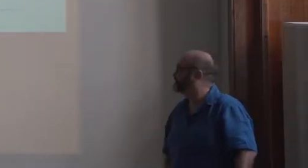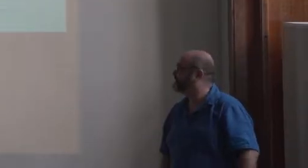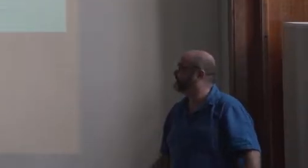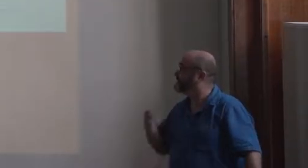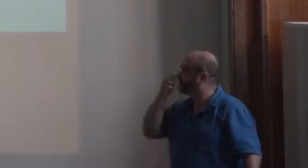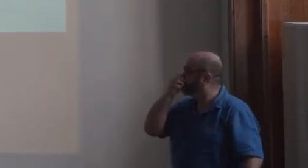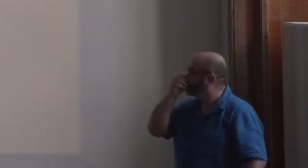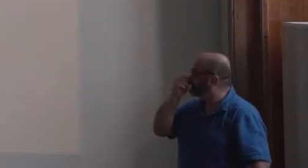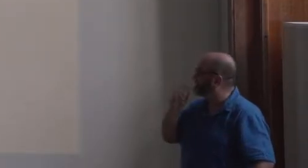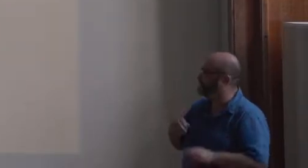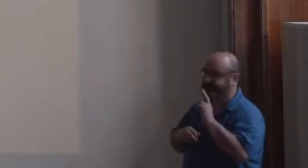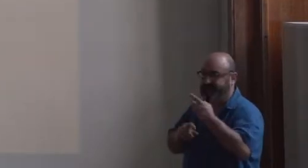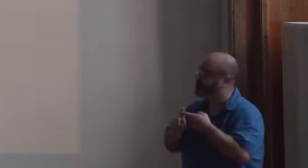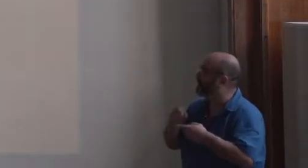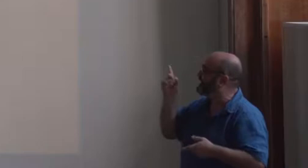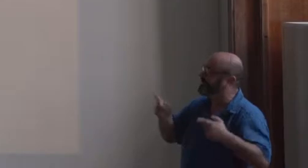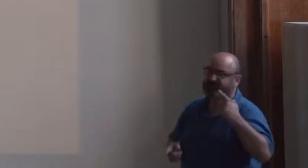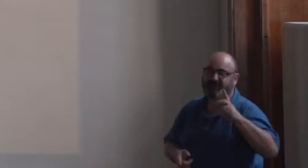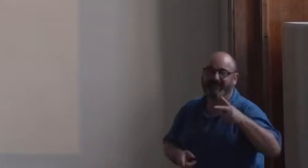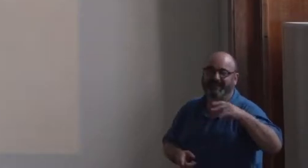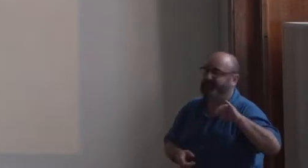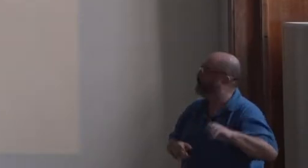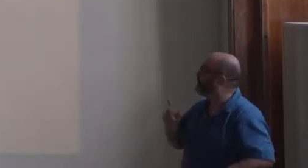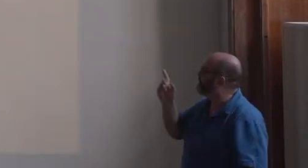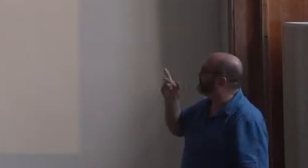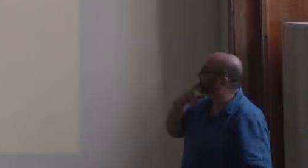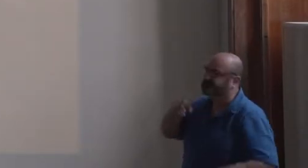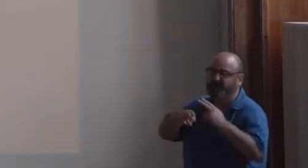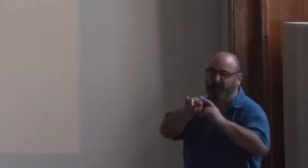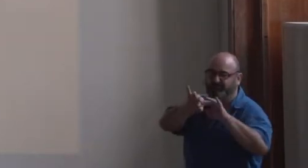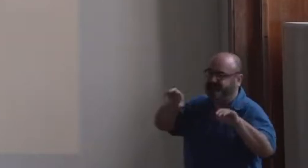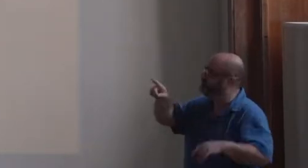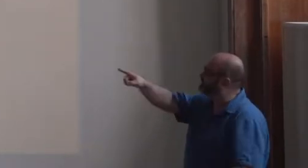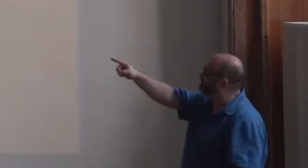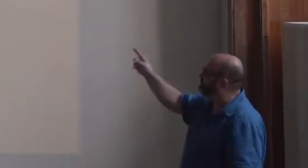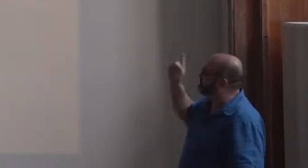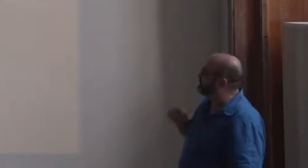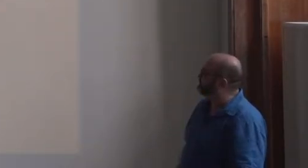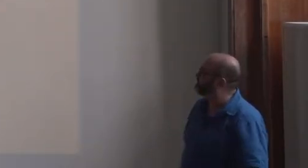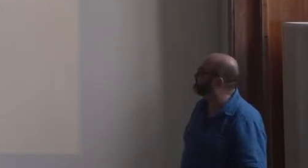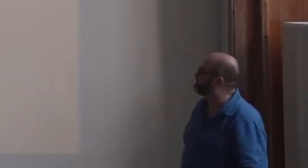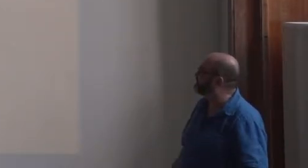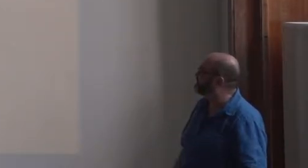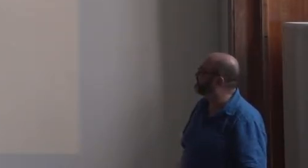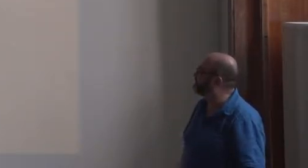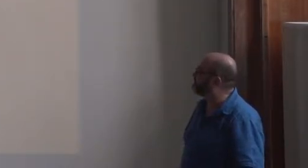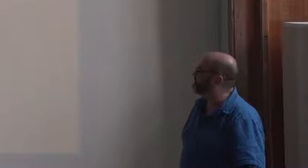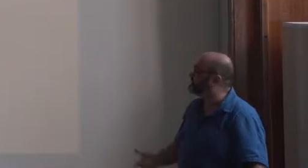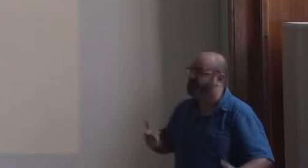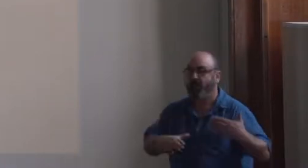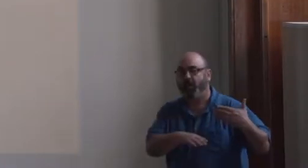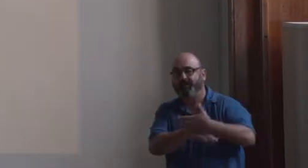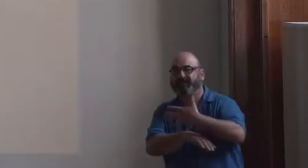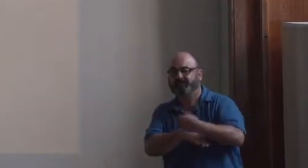Et donc, la deuxième chose qui est géniale, c'est les GPIO. Donc GPIO, c'est General Purpose Input Output, ou en